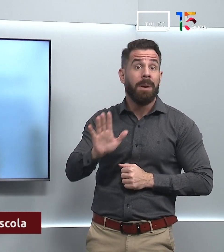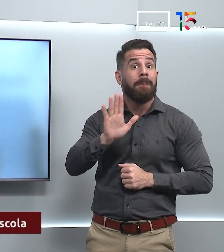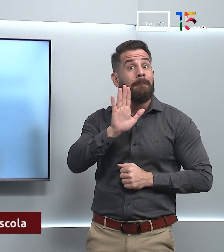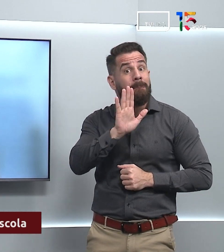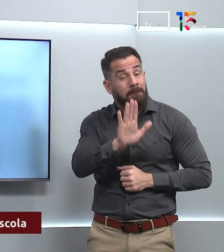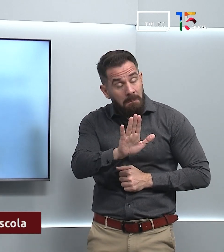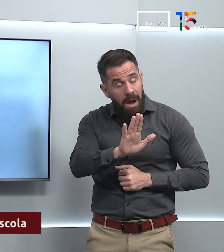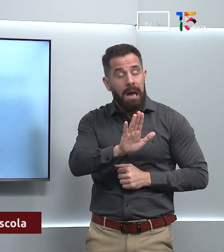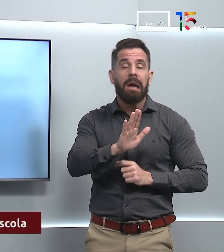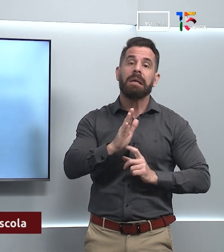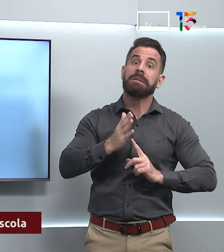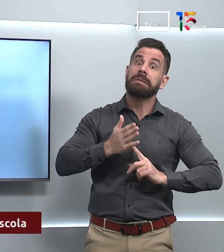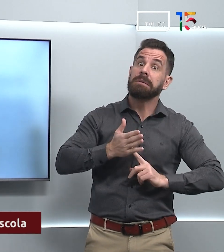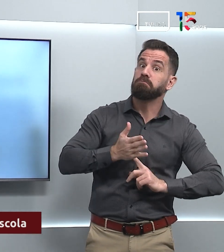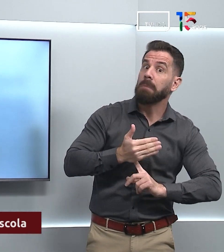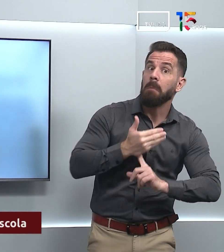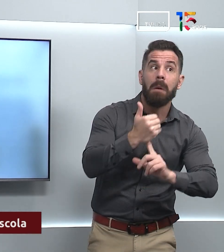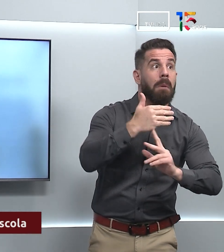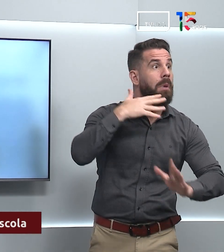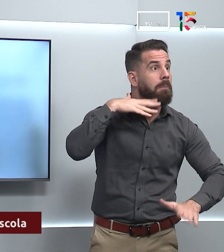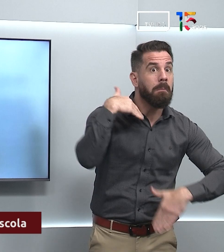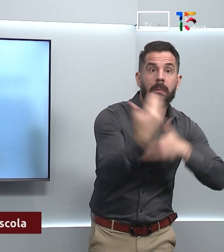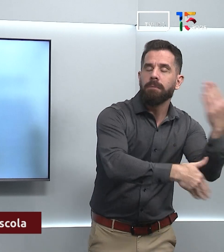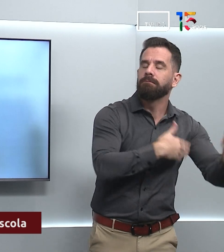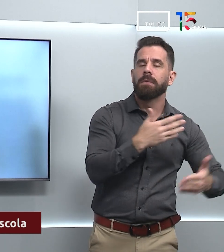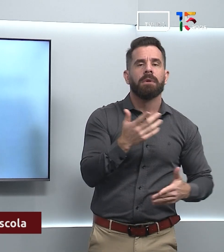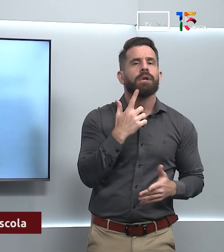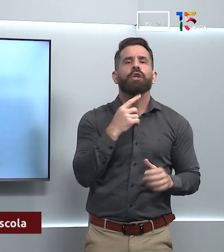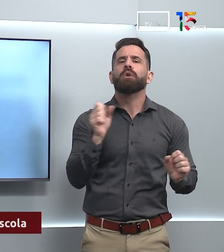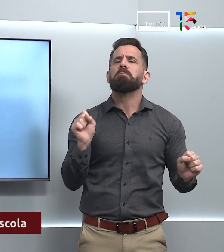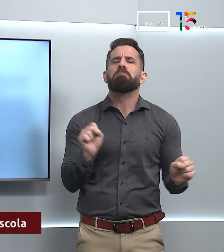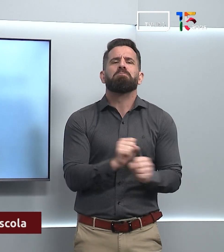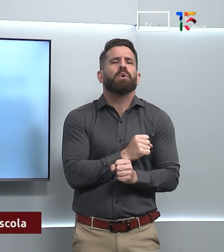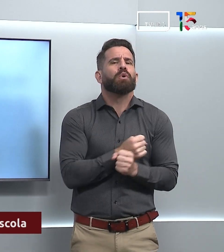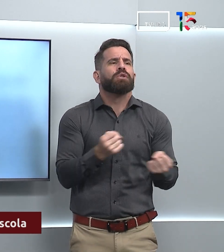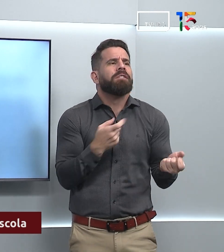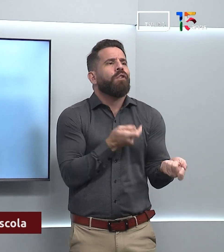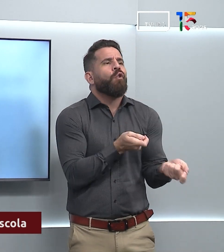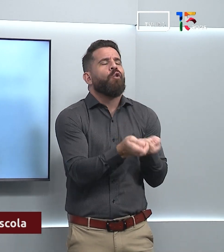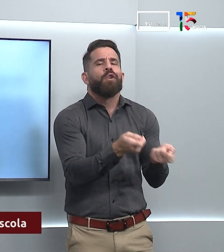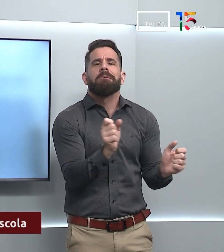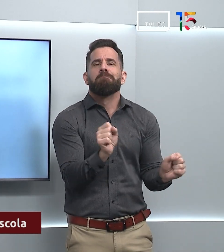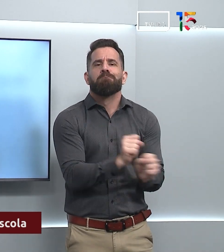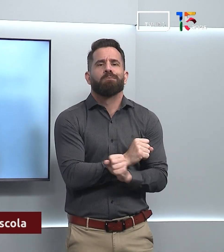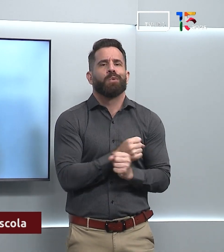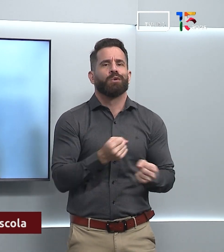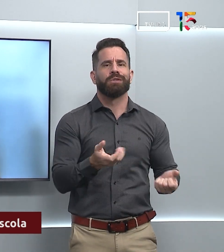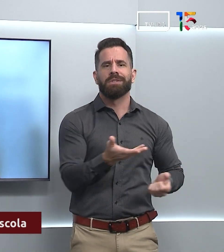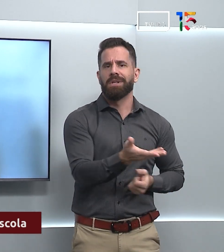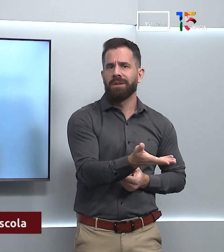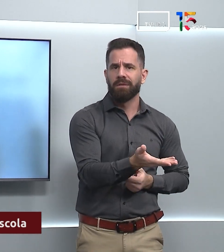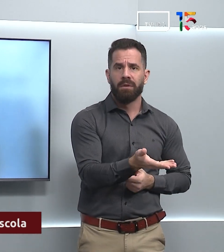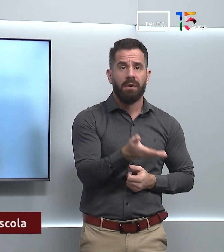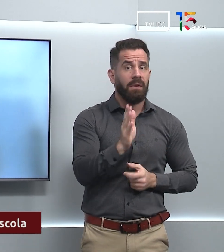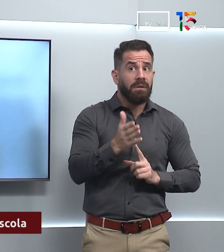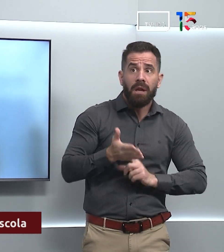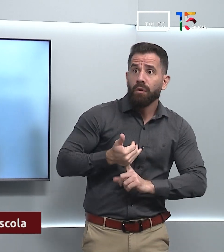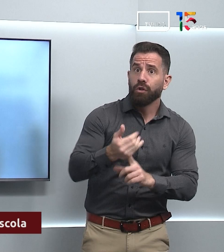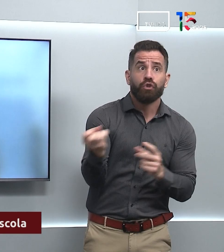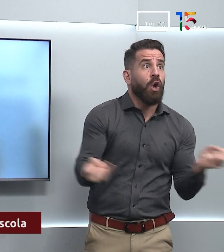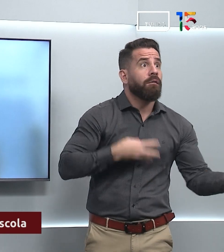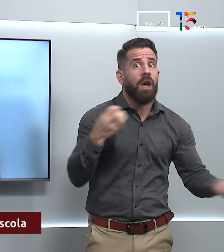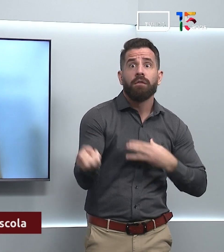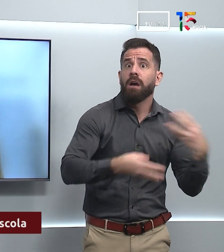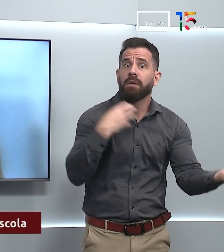tecnológico, né, que não é possível conter. Todo dia chega uma tecnologia nova. Por isso que precisa ser trabalhado bem isso